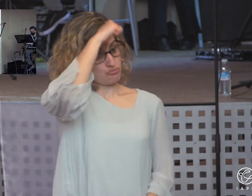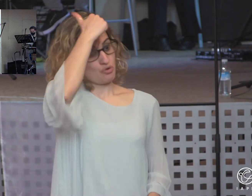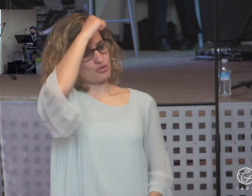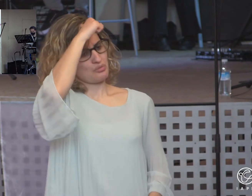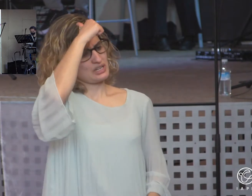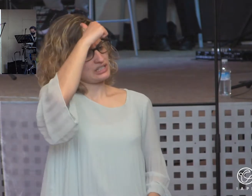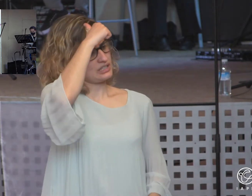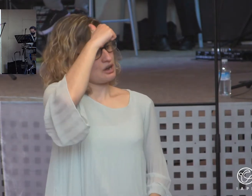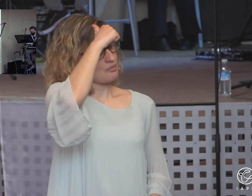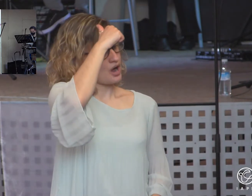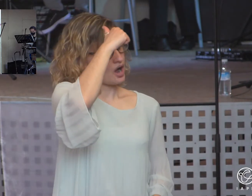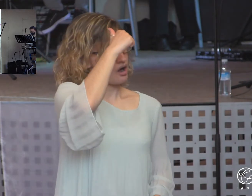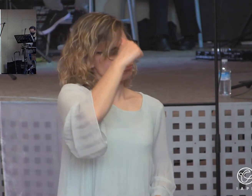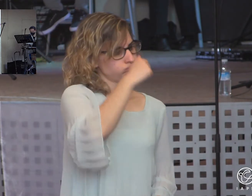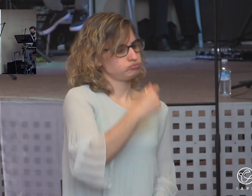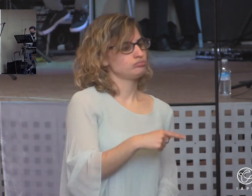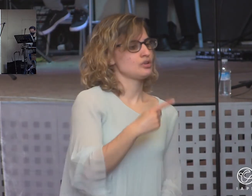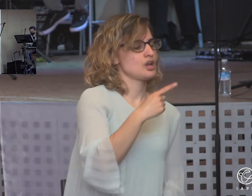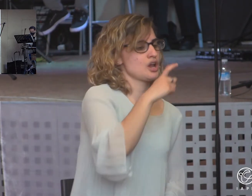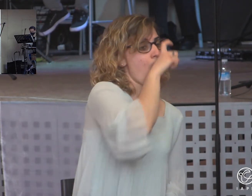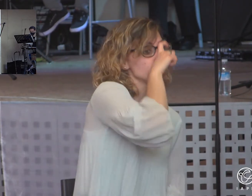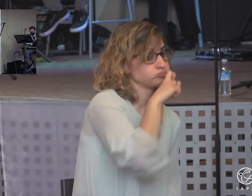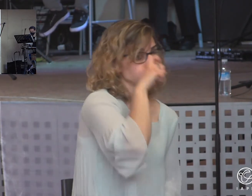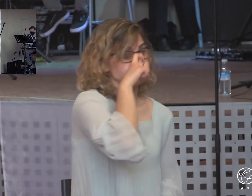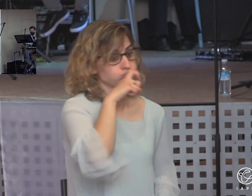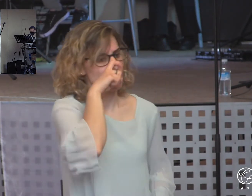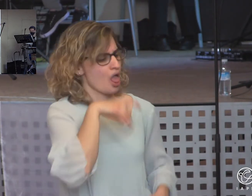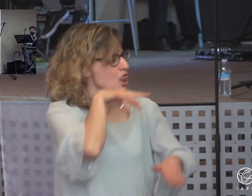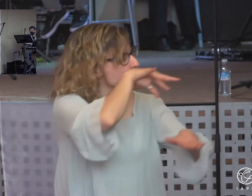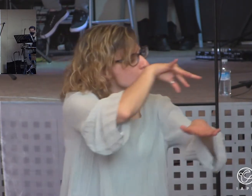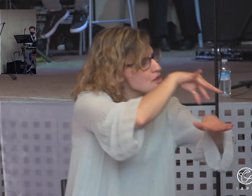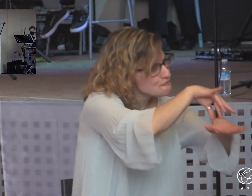y se encuentra con el ángel